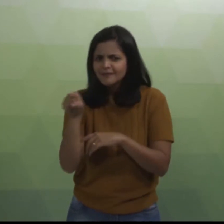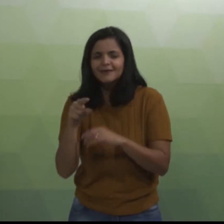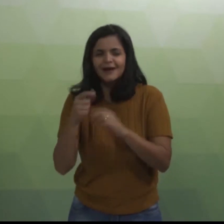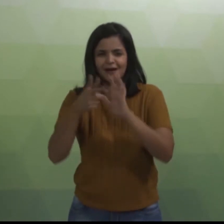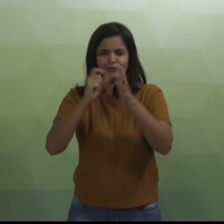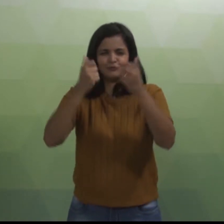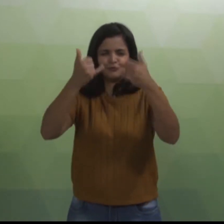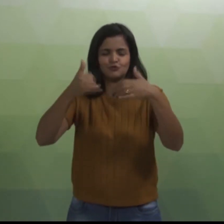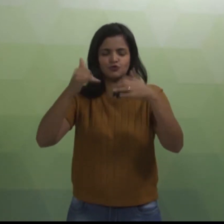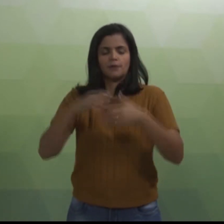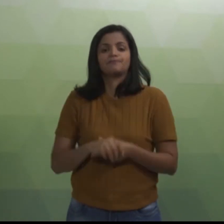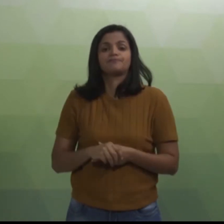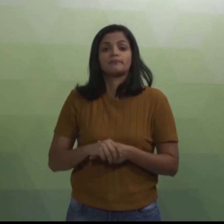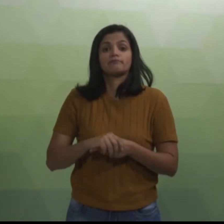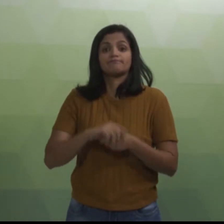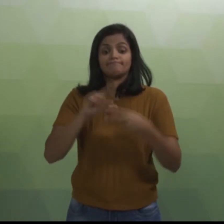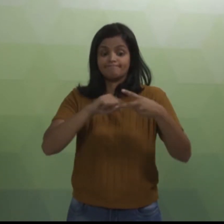plural, dentre outros.